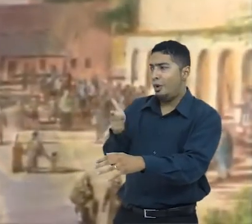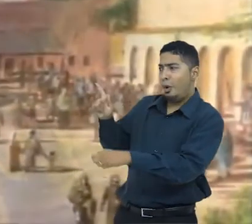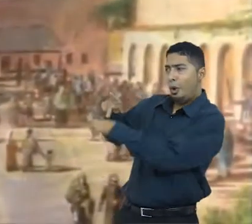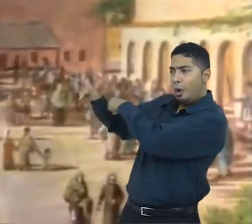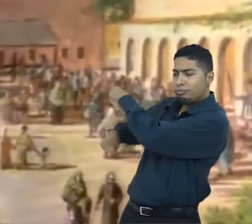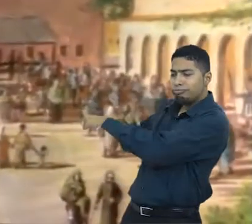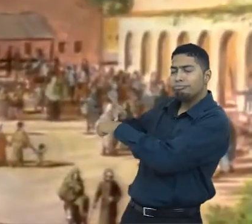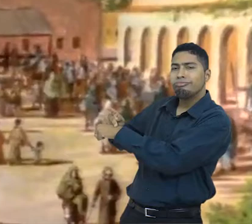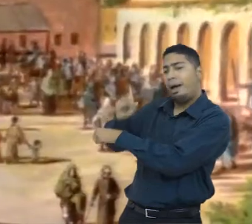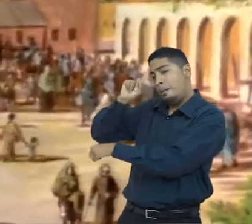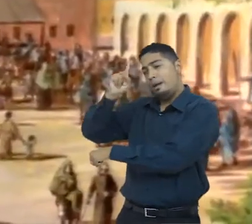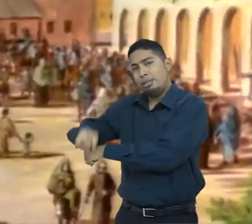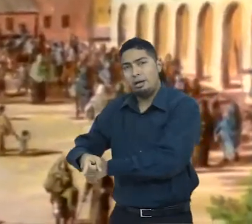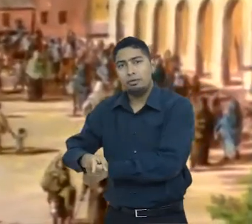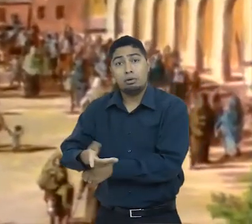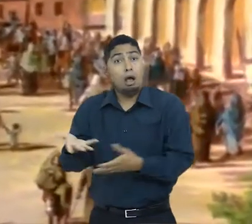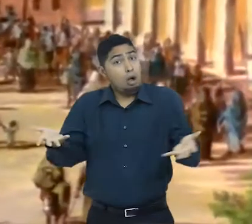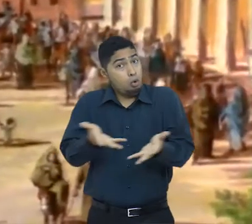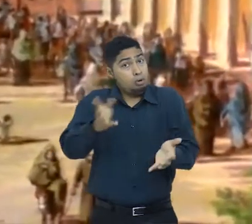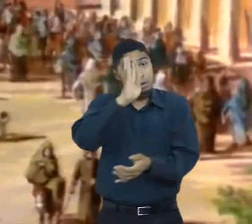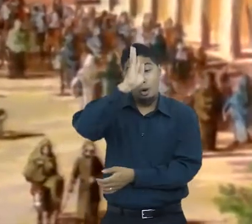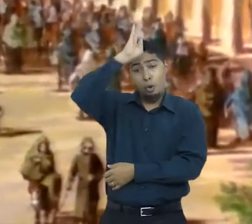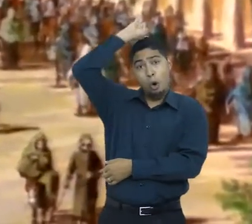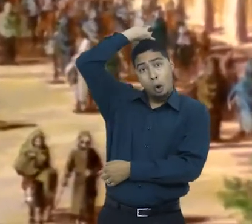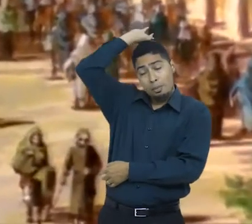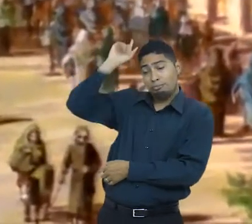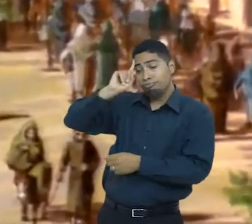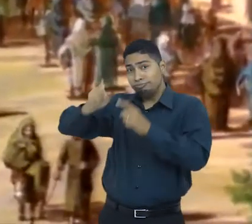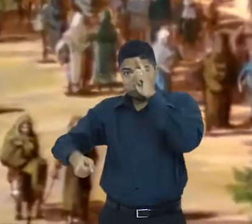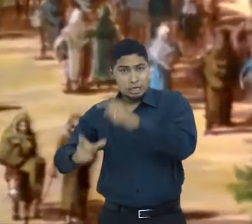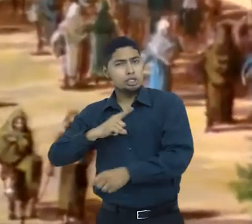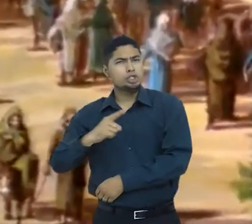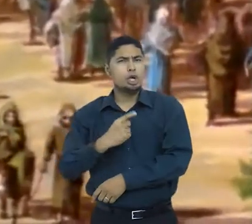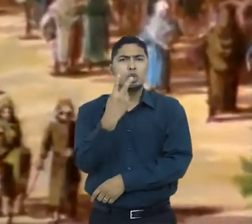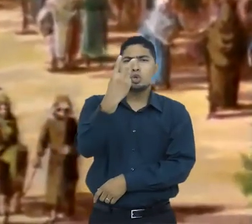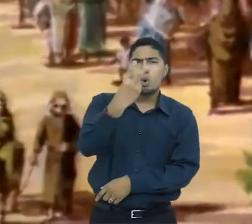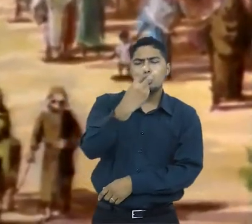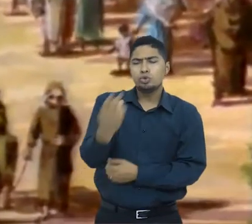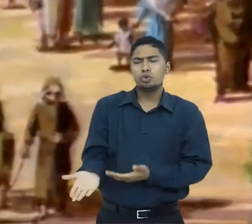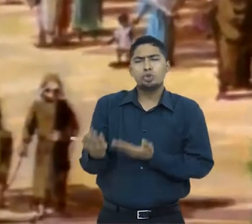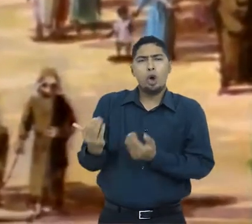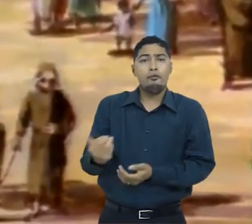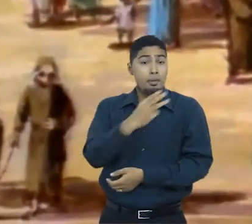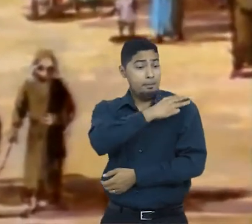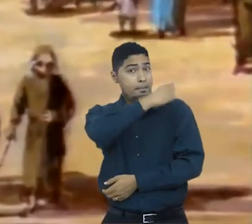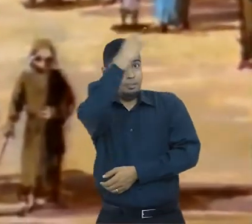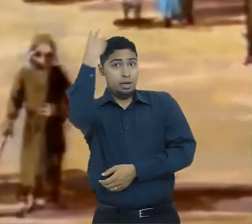nações. 500 anos mais tarde, quando Roma governava Israel, 2 jovens judeus, Maria e José,